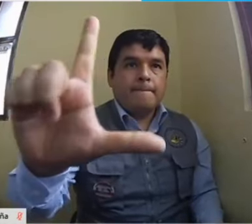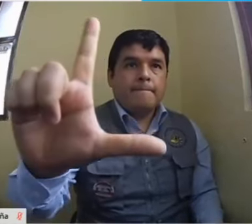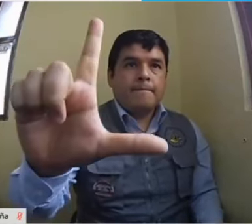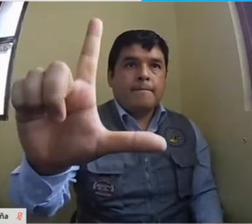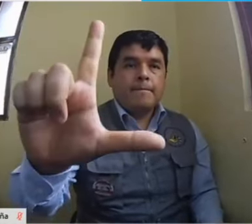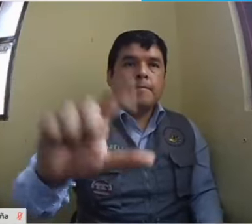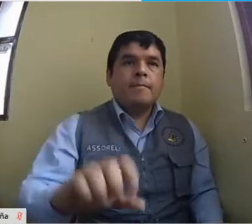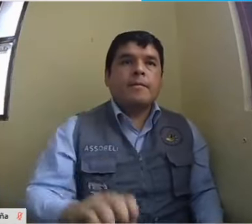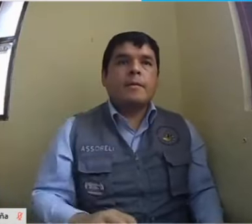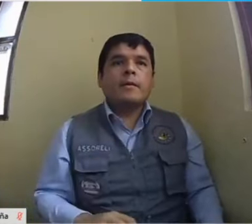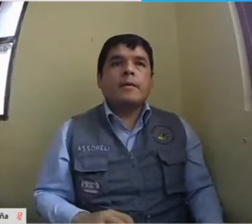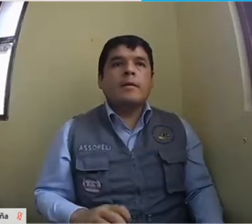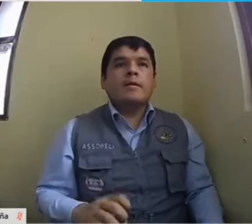Él